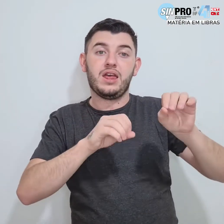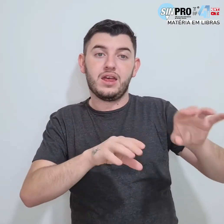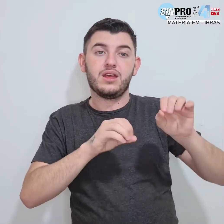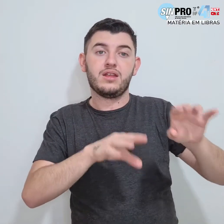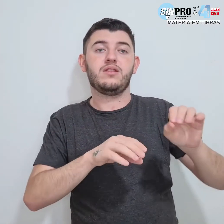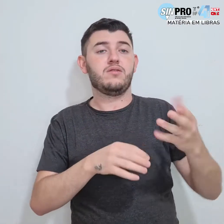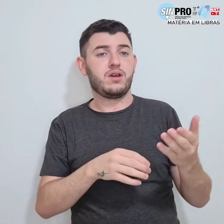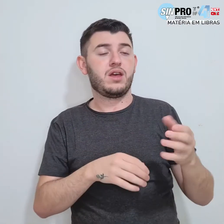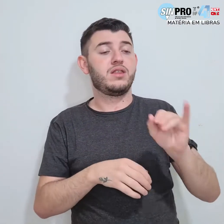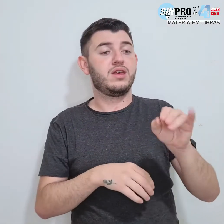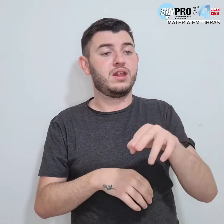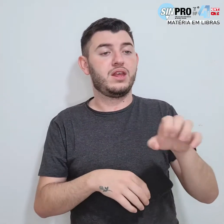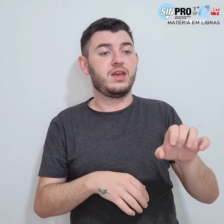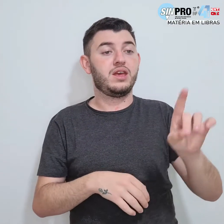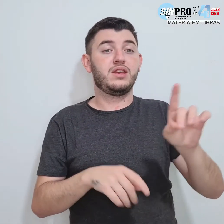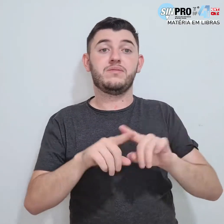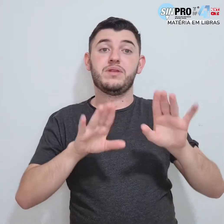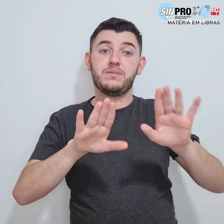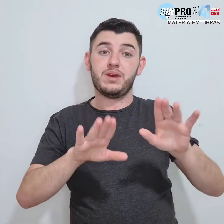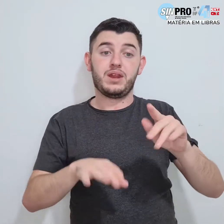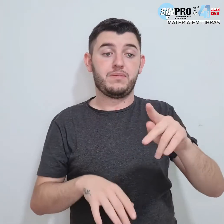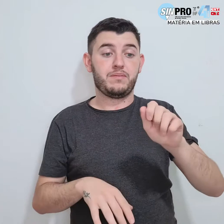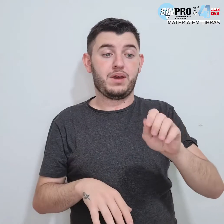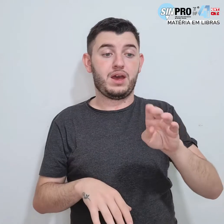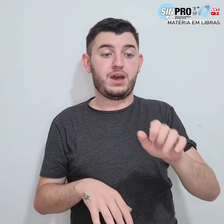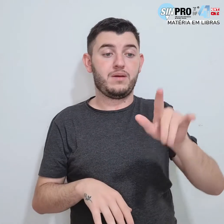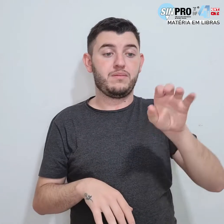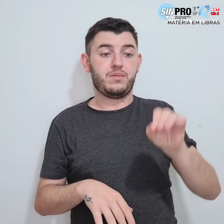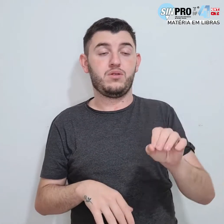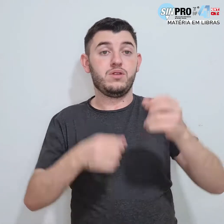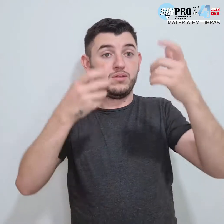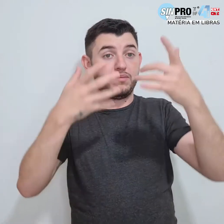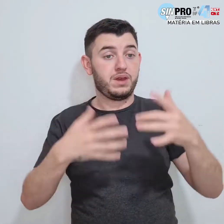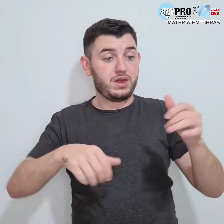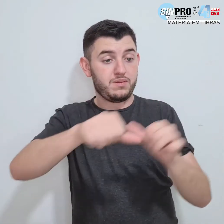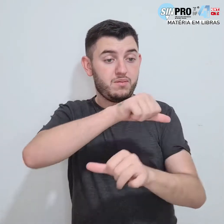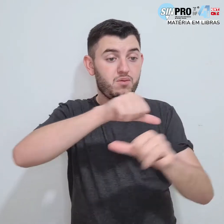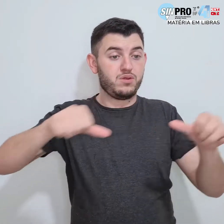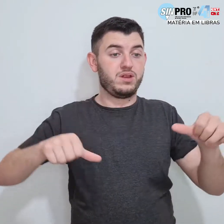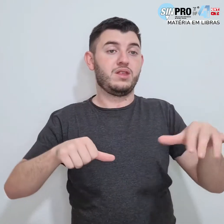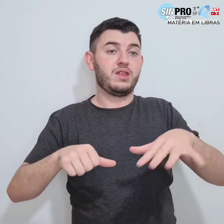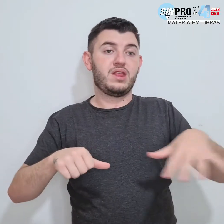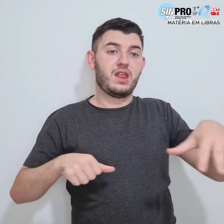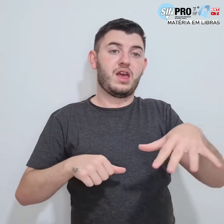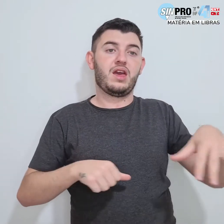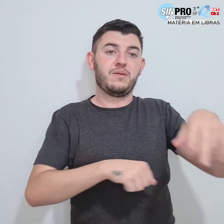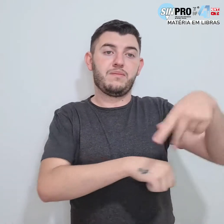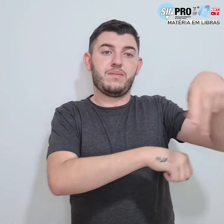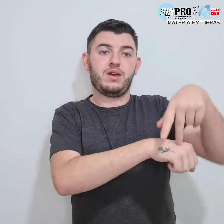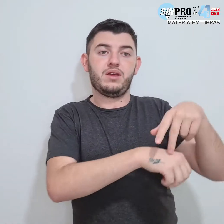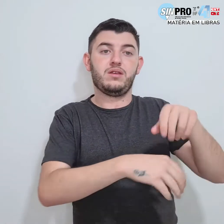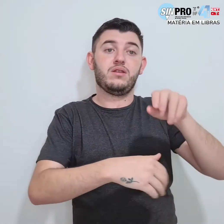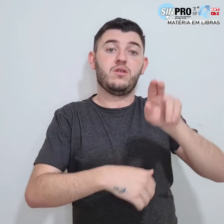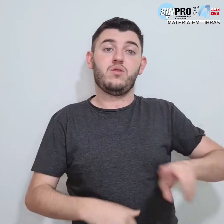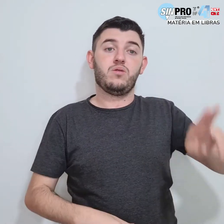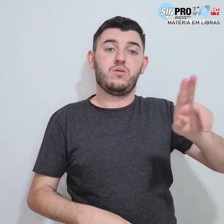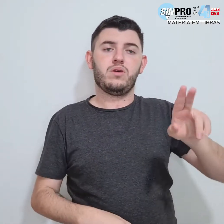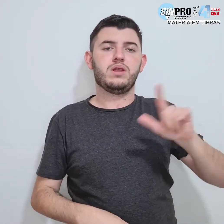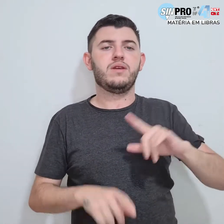Pablo Cadiani avalia que as mudanças no setor da educação uruguaia foram feitas durante um processo que envolveu os governos